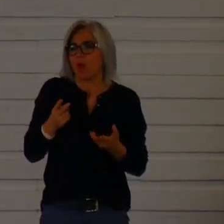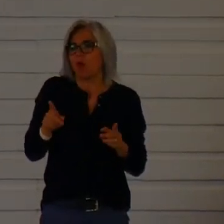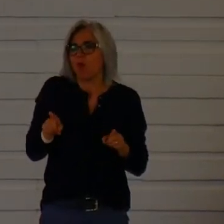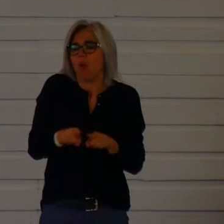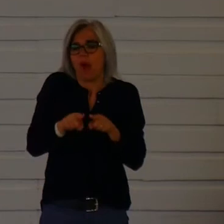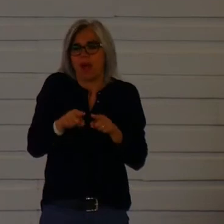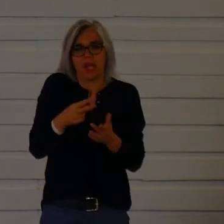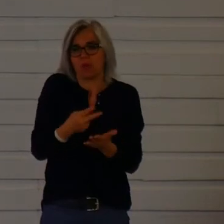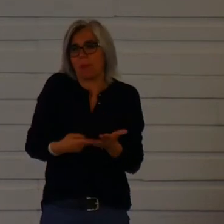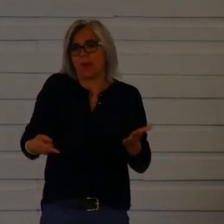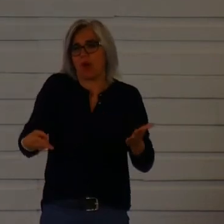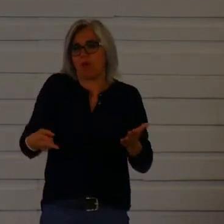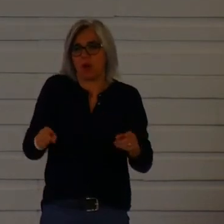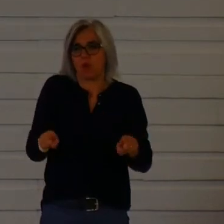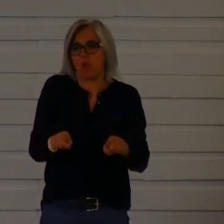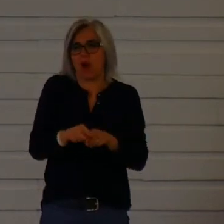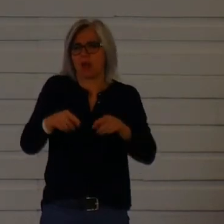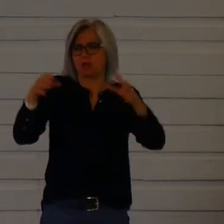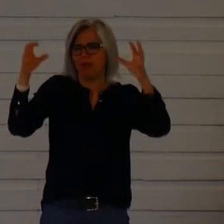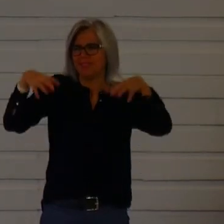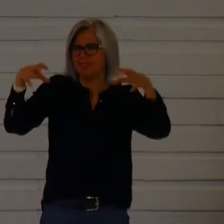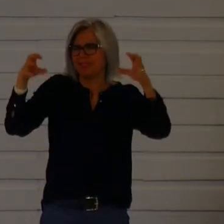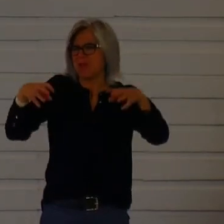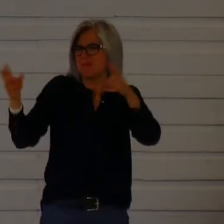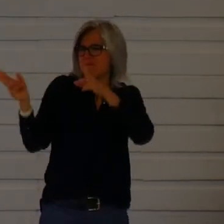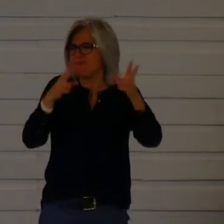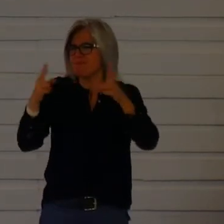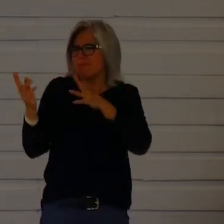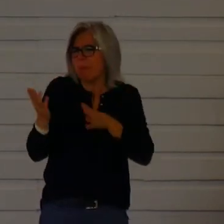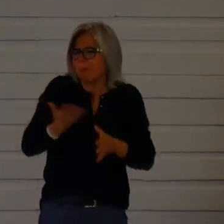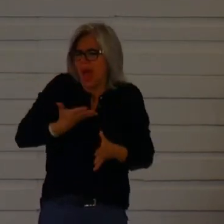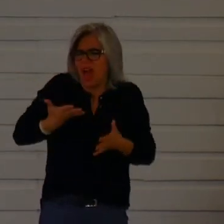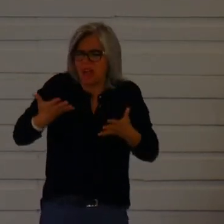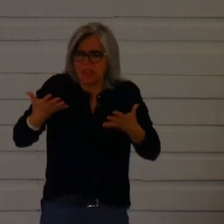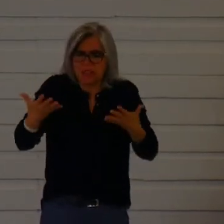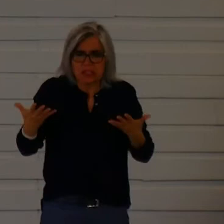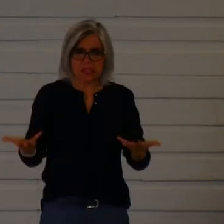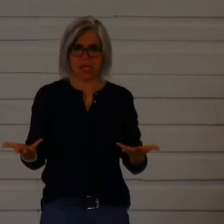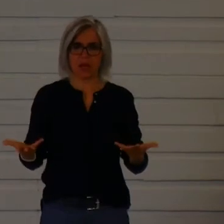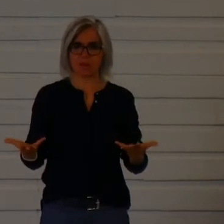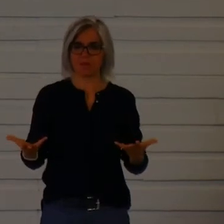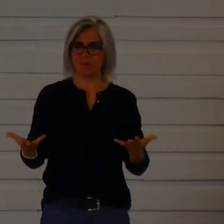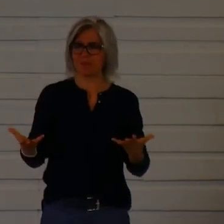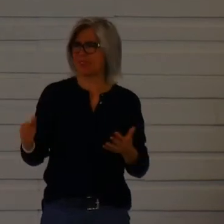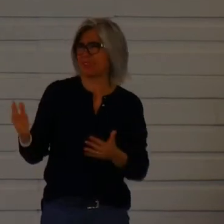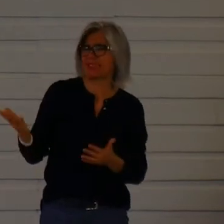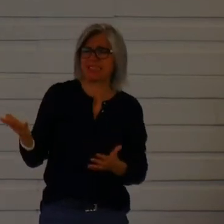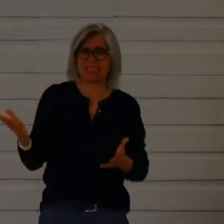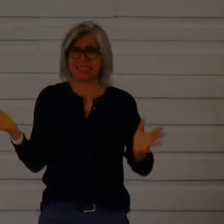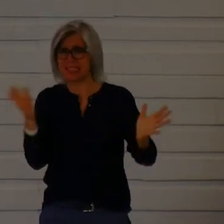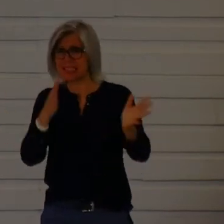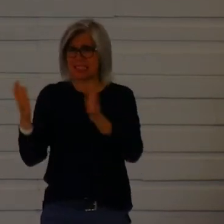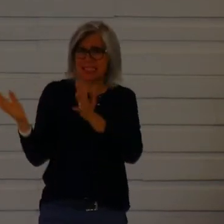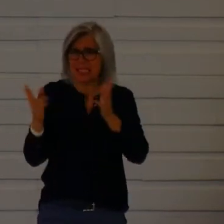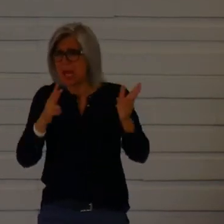le tempeste. Le tempeste. La tempesta arriva, e la cosa è che quando